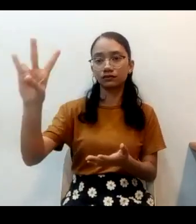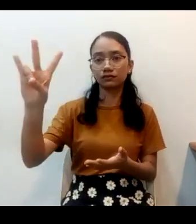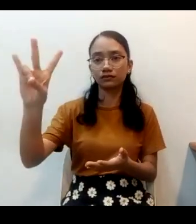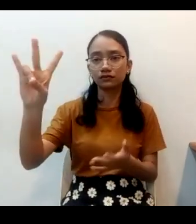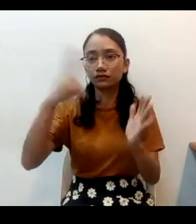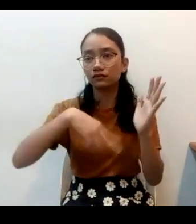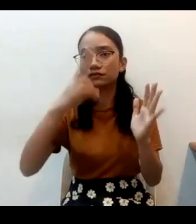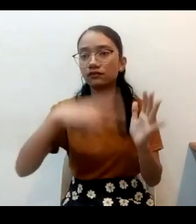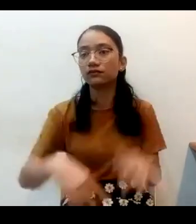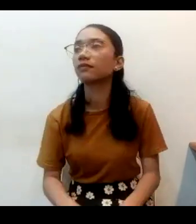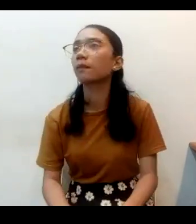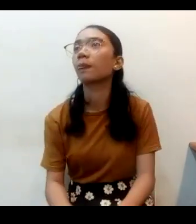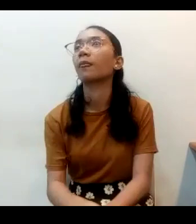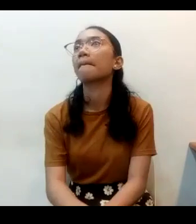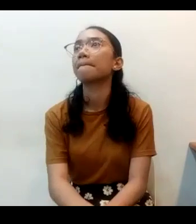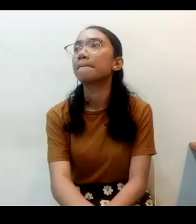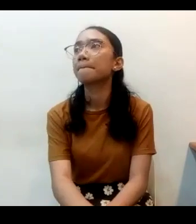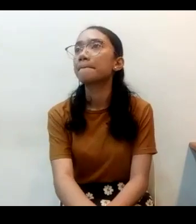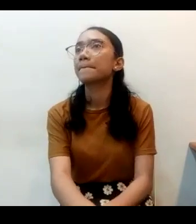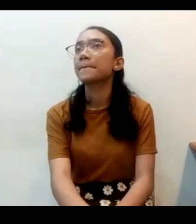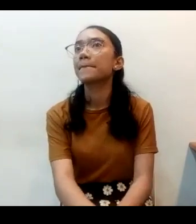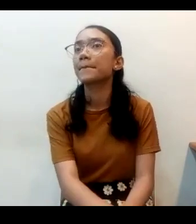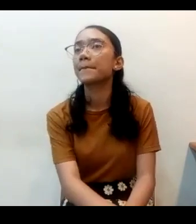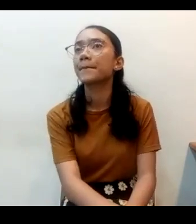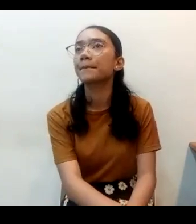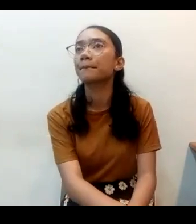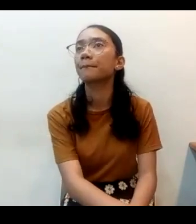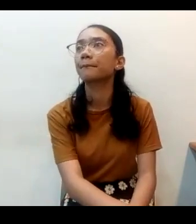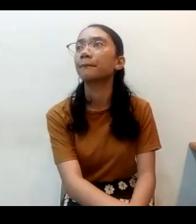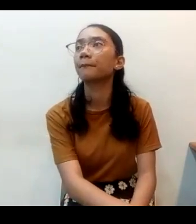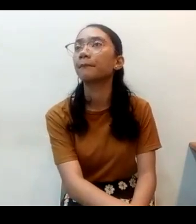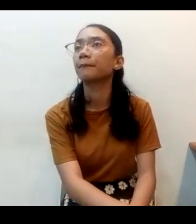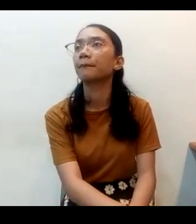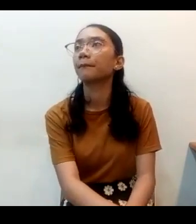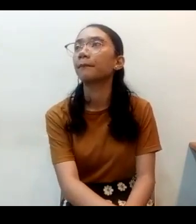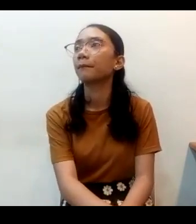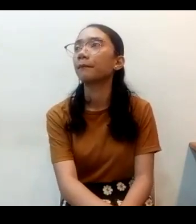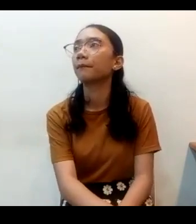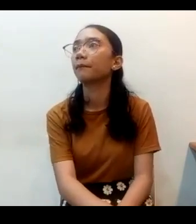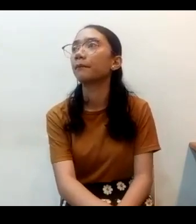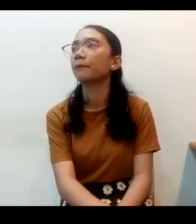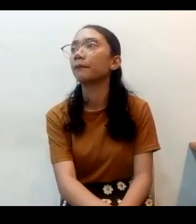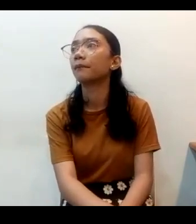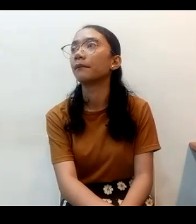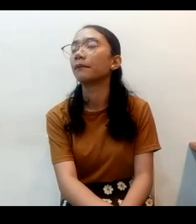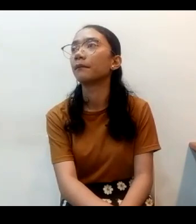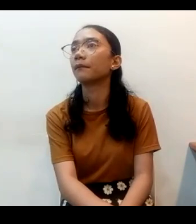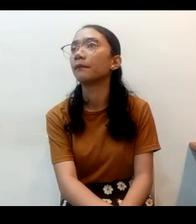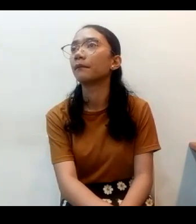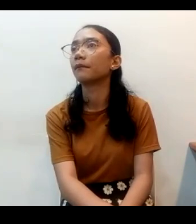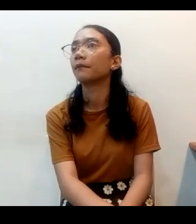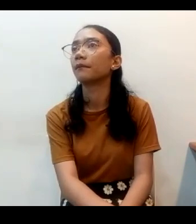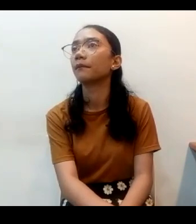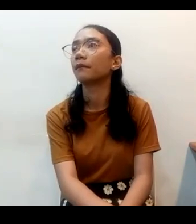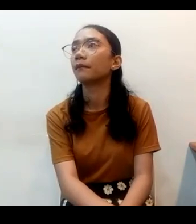God formed the man of the dust of the ground and breathed into his nostril the breath of life and became